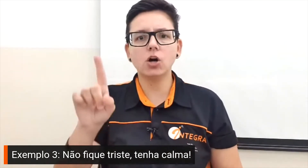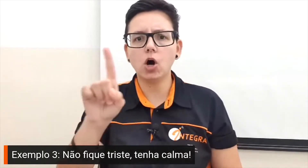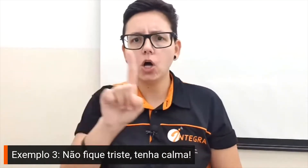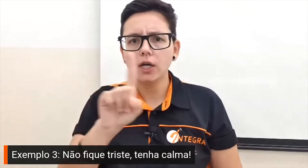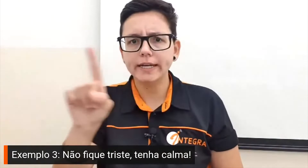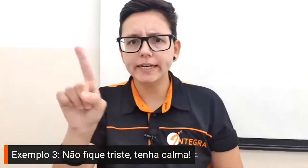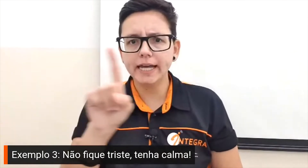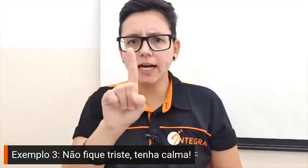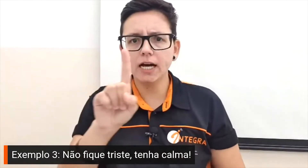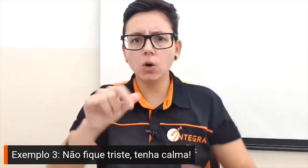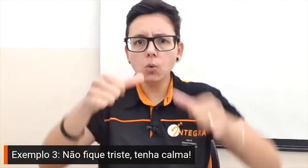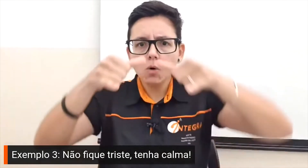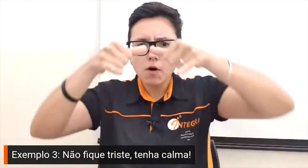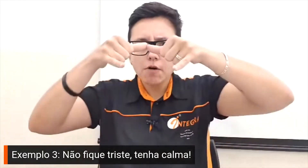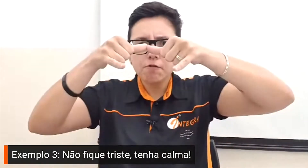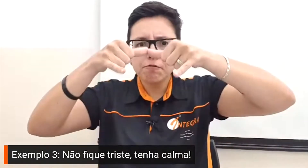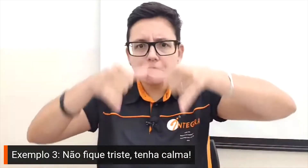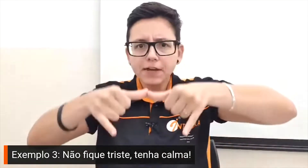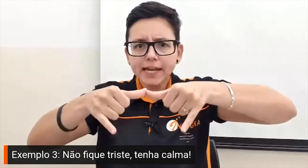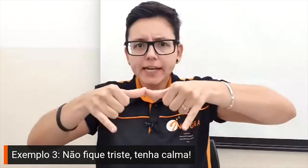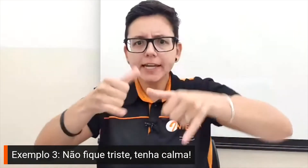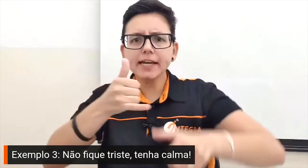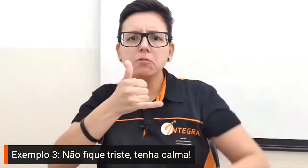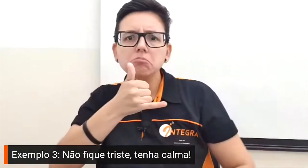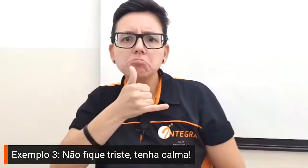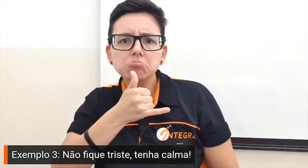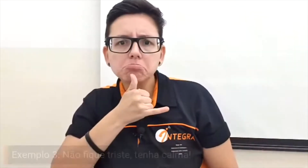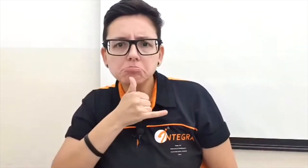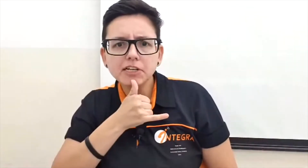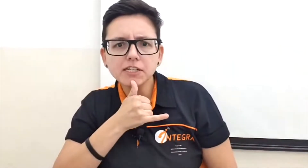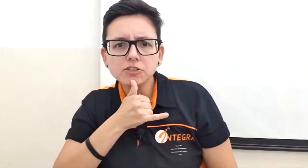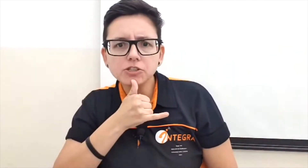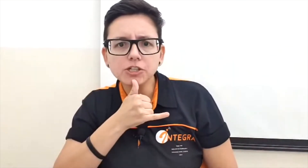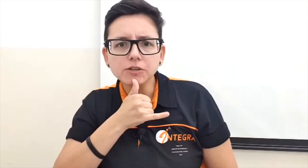ó, não fique triste.